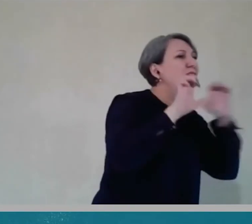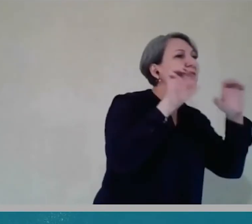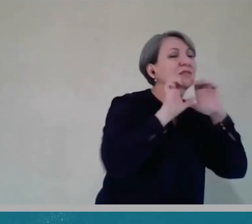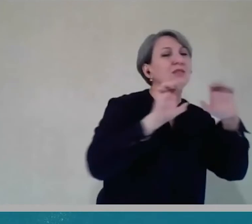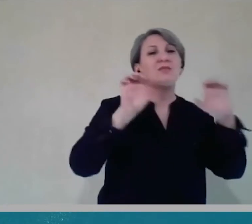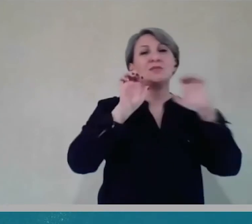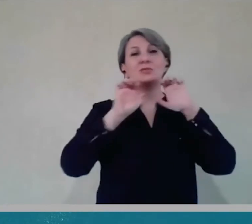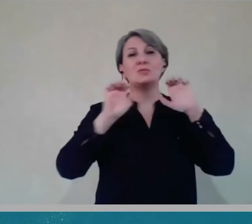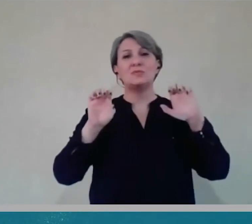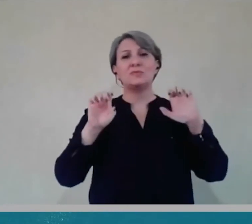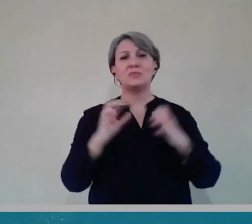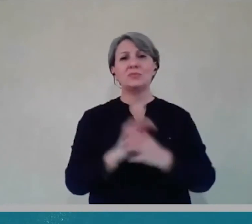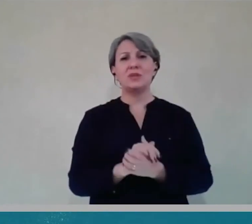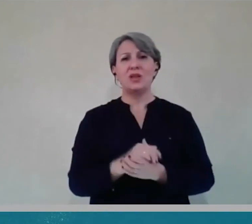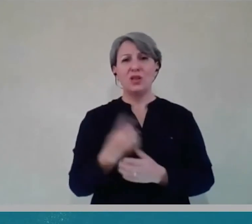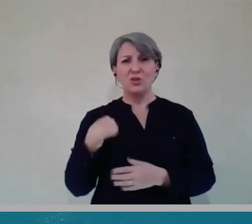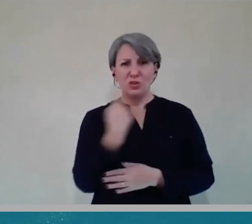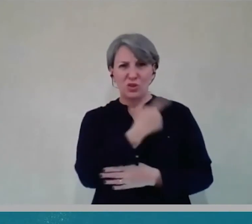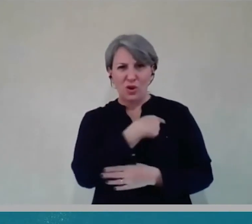esse trabalho, irmãos?